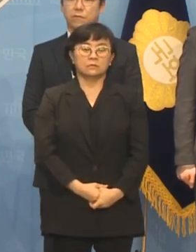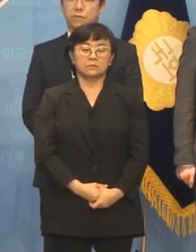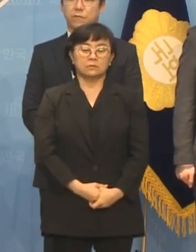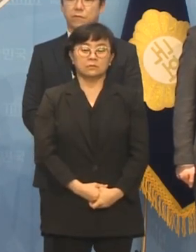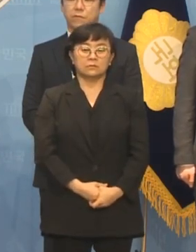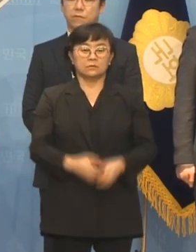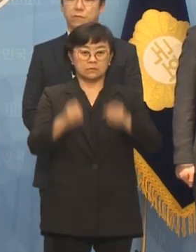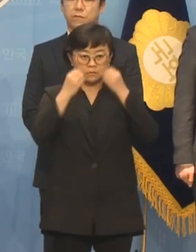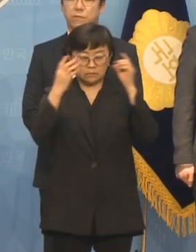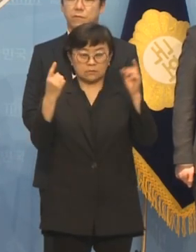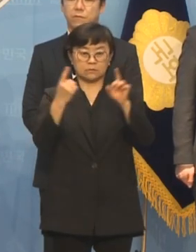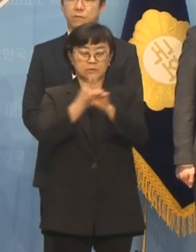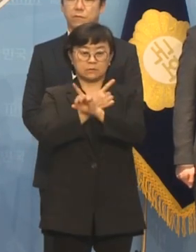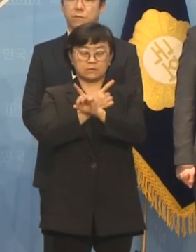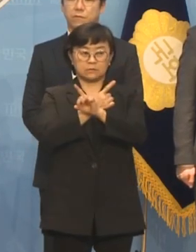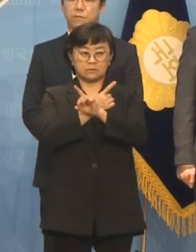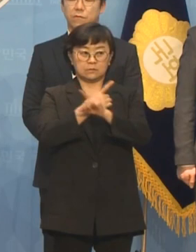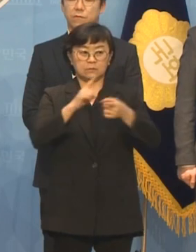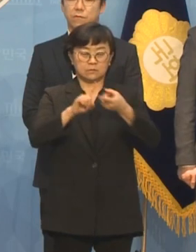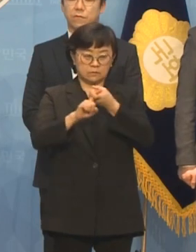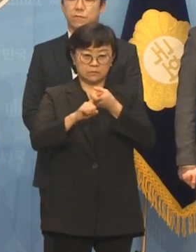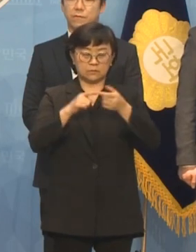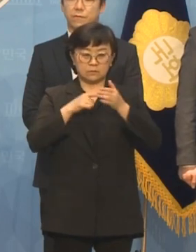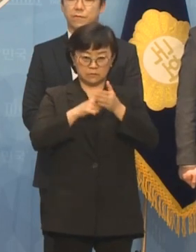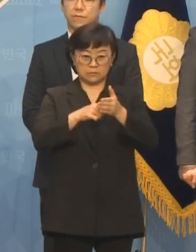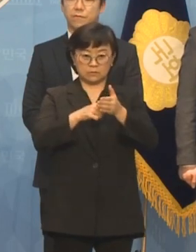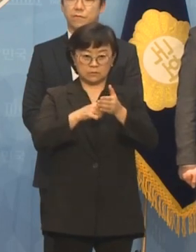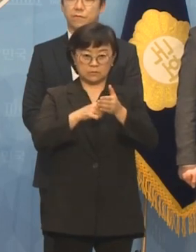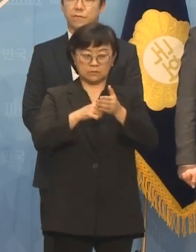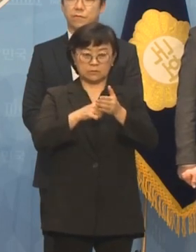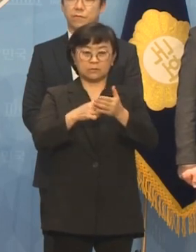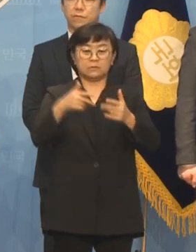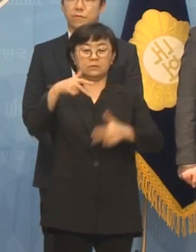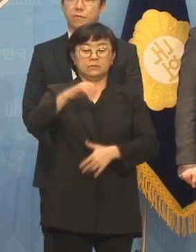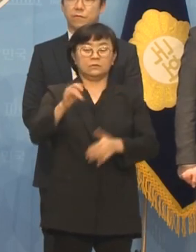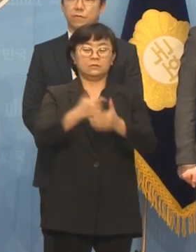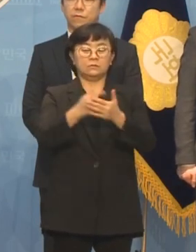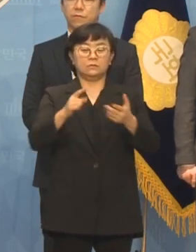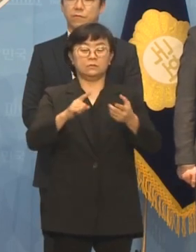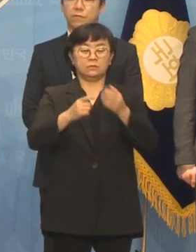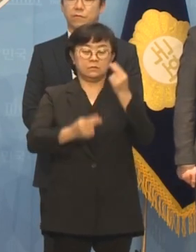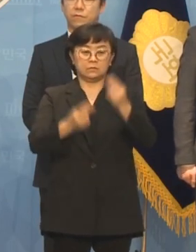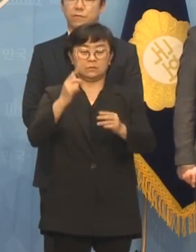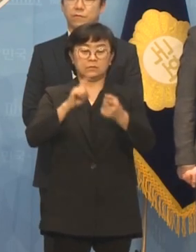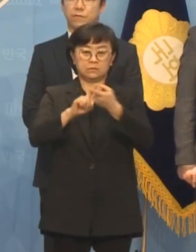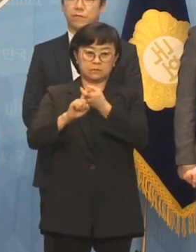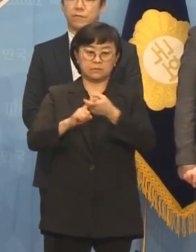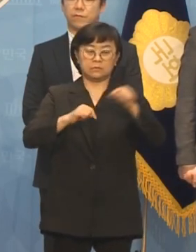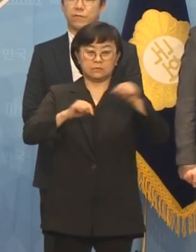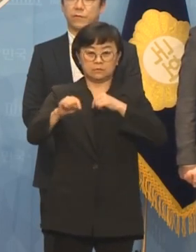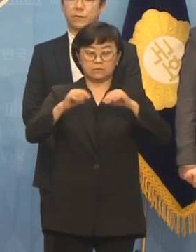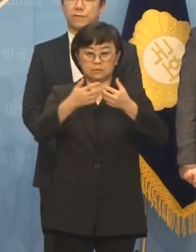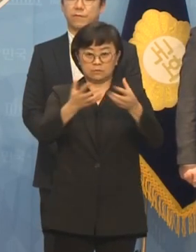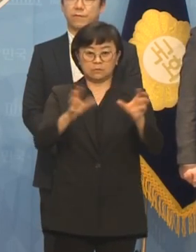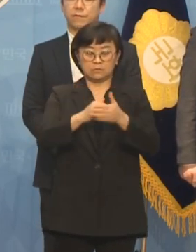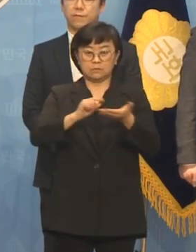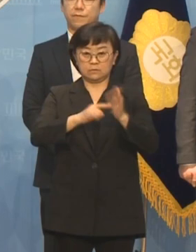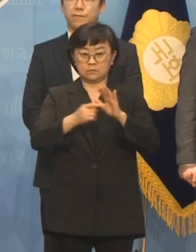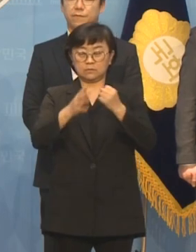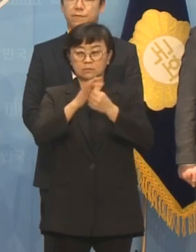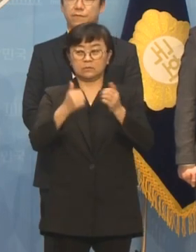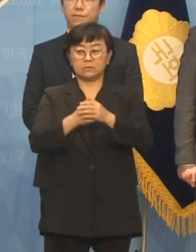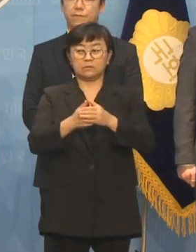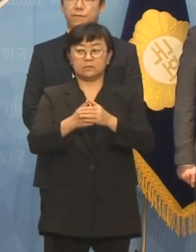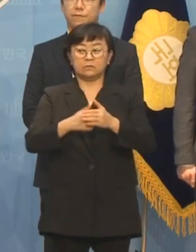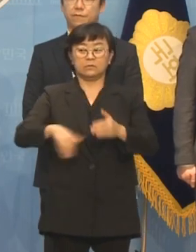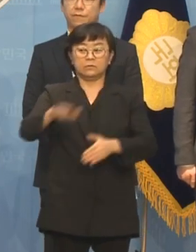저희 개혁연합시당 추진협의체는 범진보 비례연합정당이라는 정치연합의 길을 열어두되 과감한 혁신을 향한